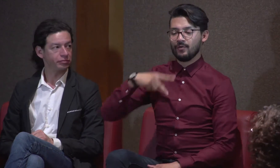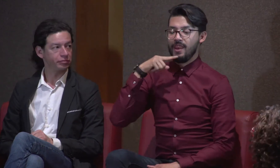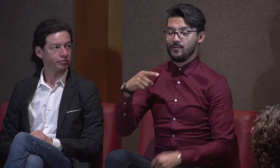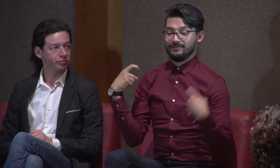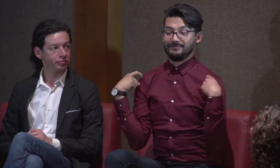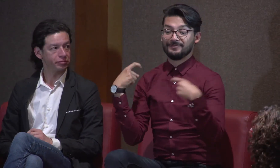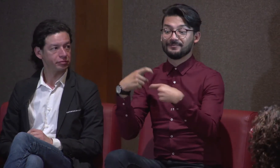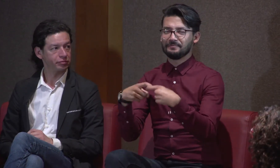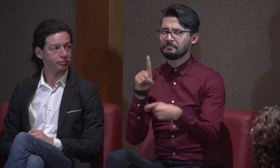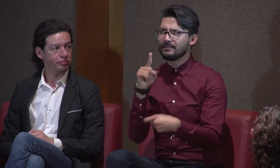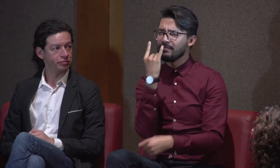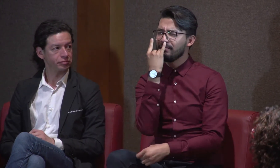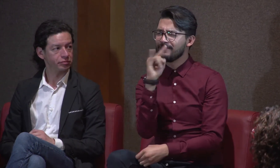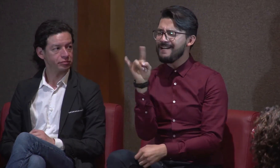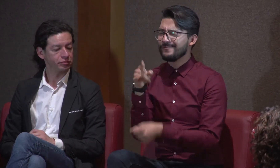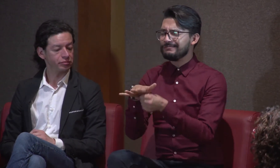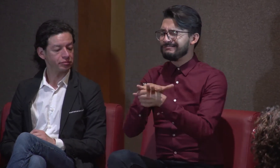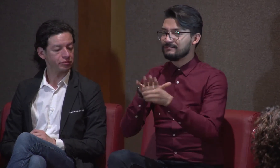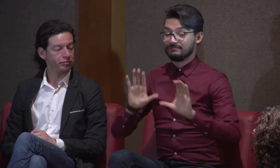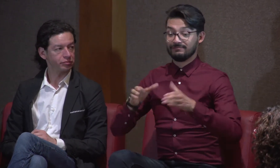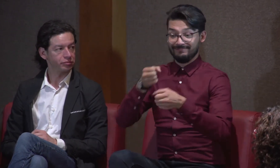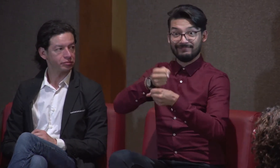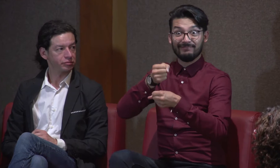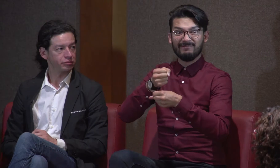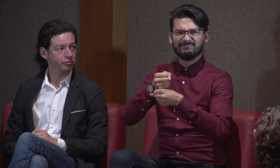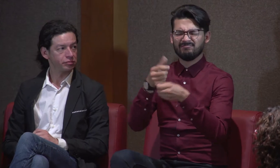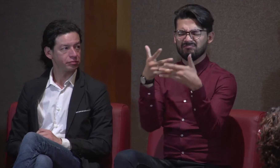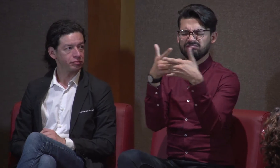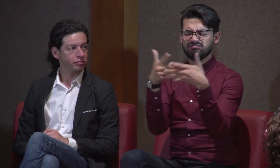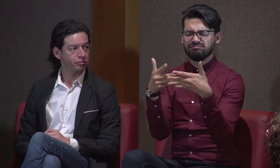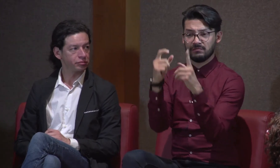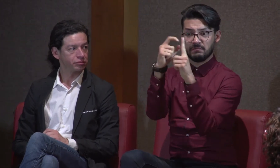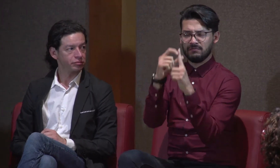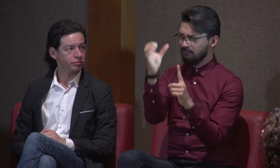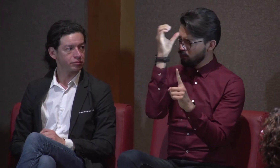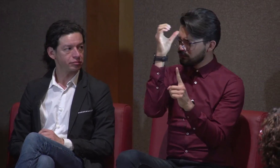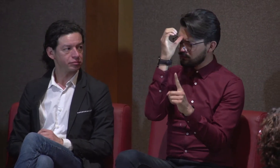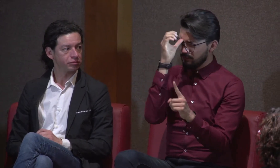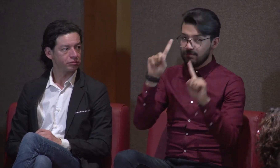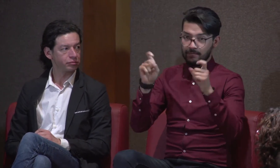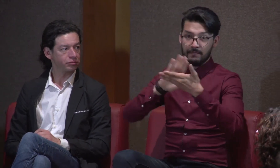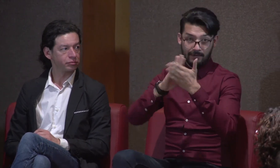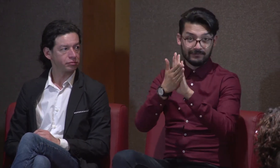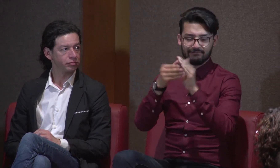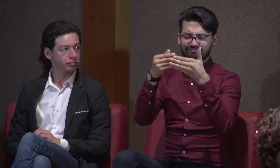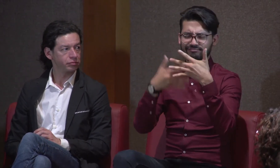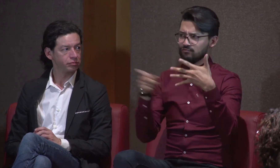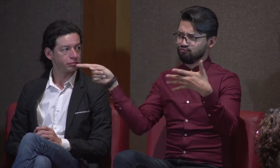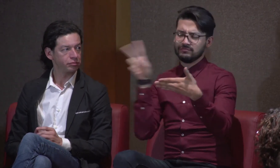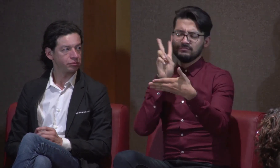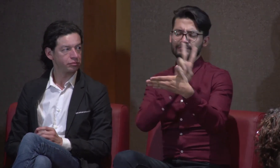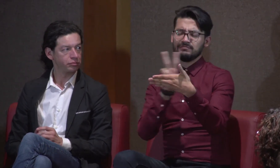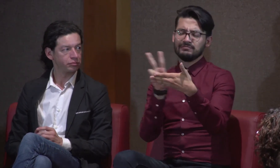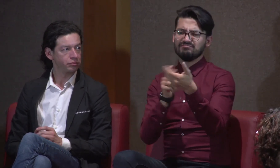como ustedes saben, para una persona sorda, la lengua de señas es su primera lengua y el español la segunda lengua. Entonces, Juliana, ¿cómo